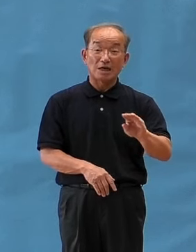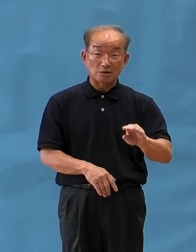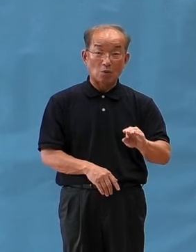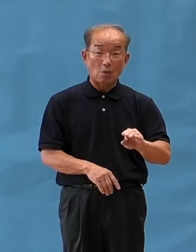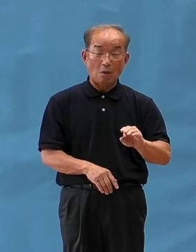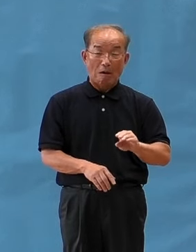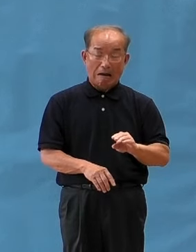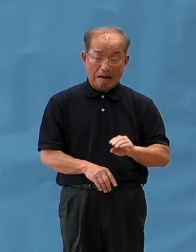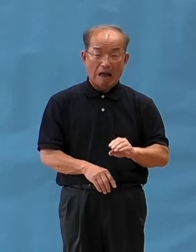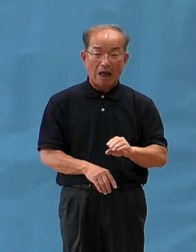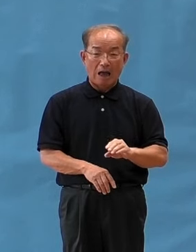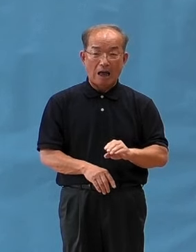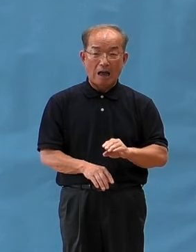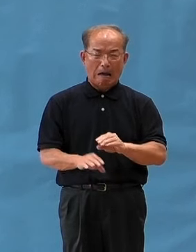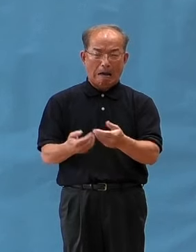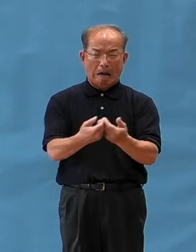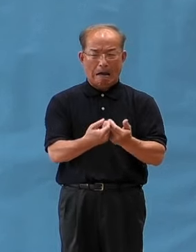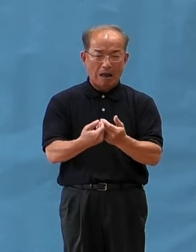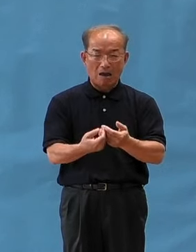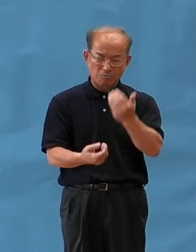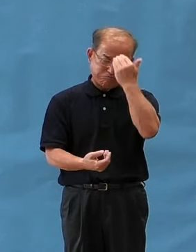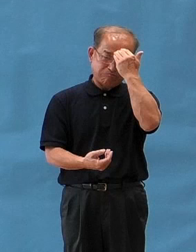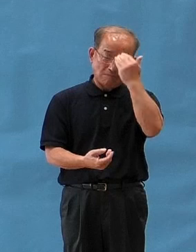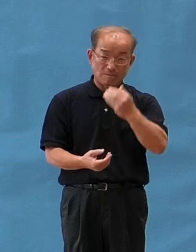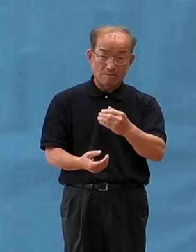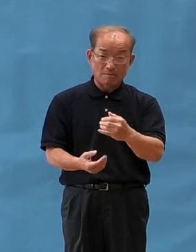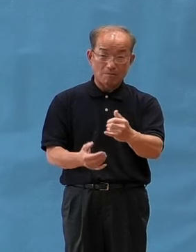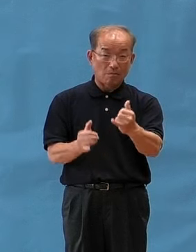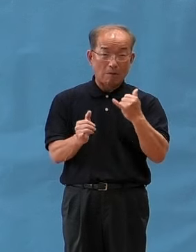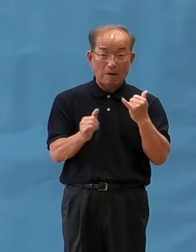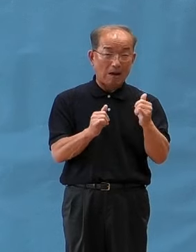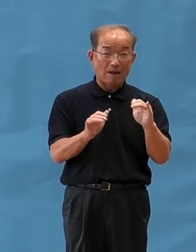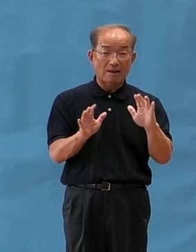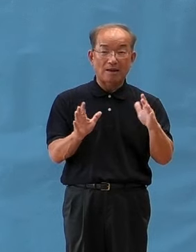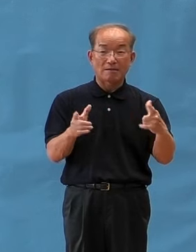かっていう苦情がどれだけ苦情が続くのかどうかってことじゃないですかね。